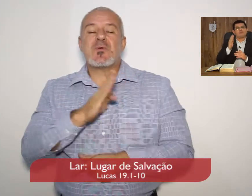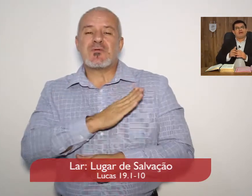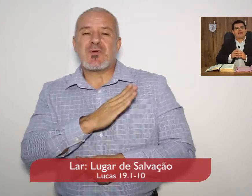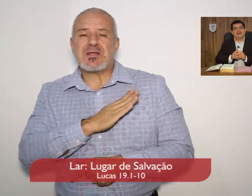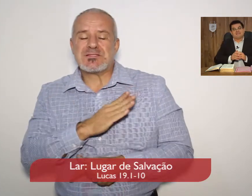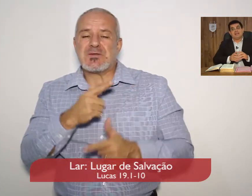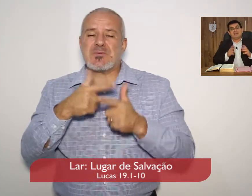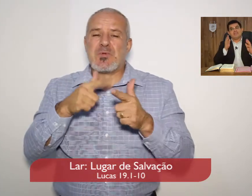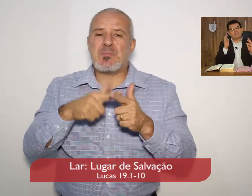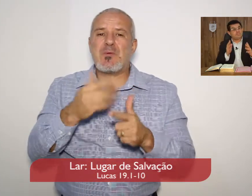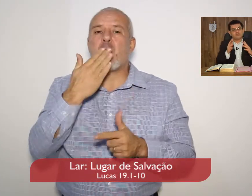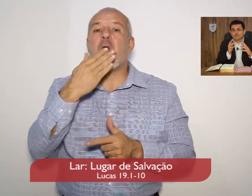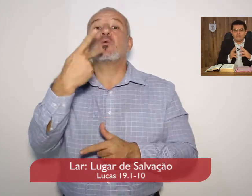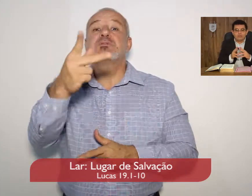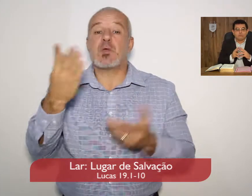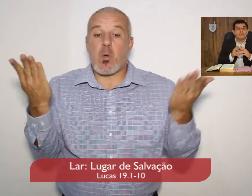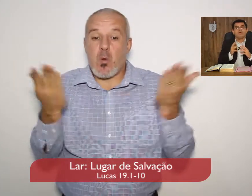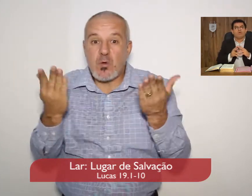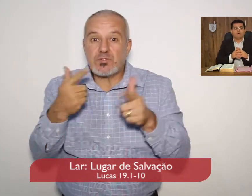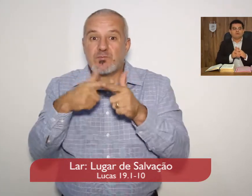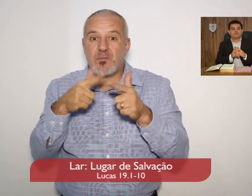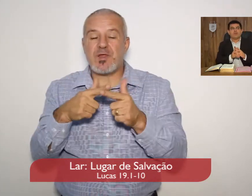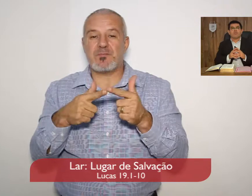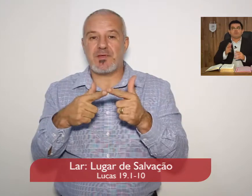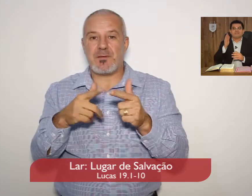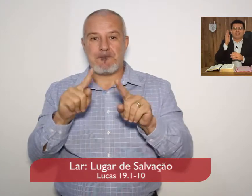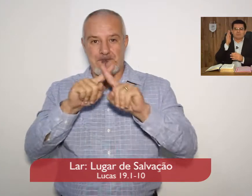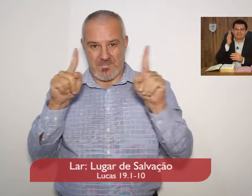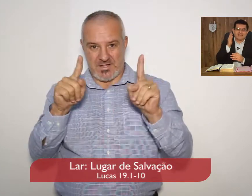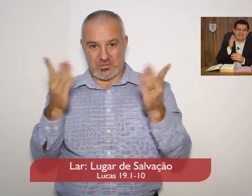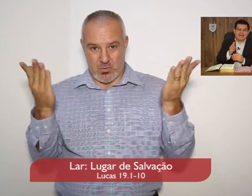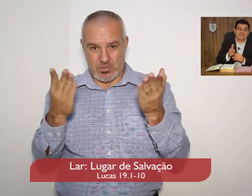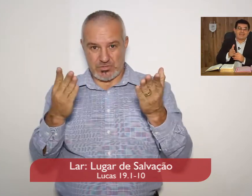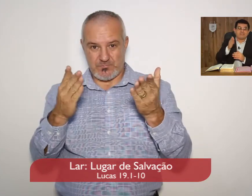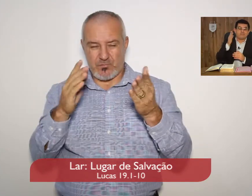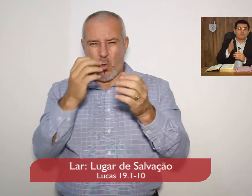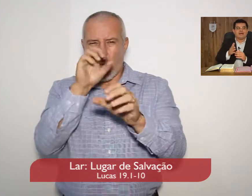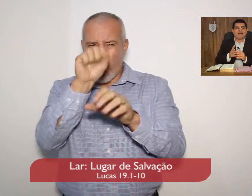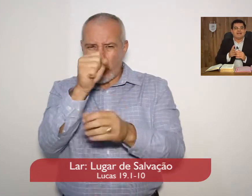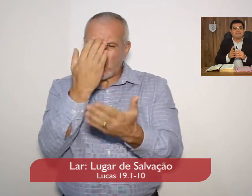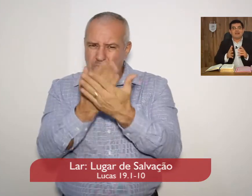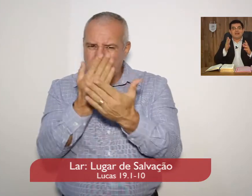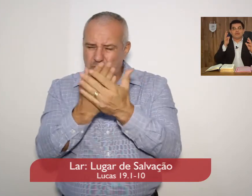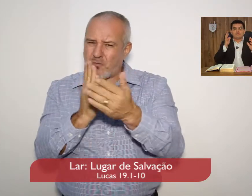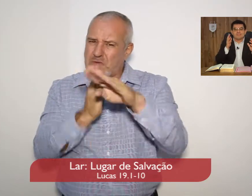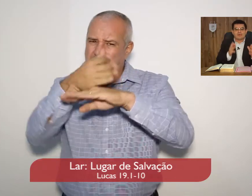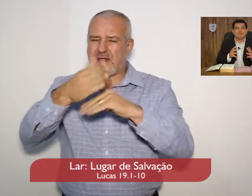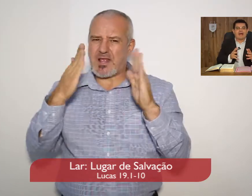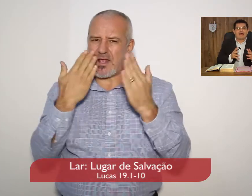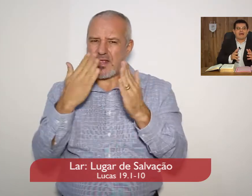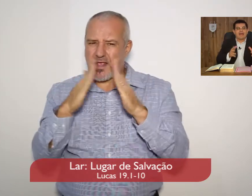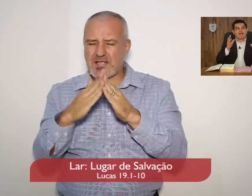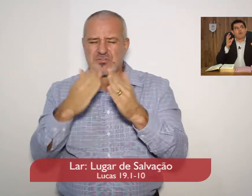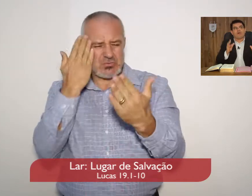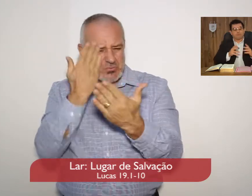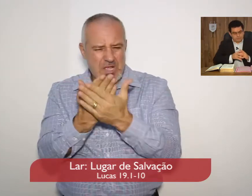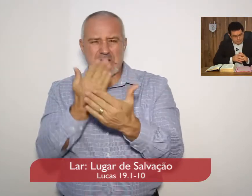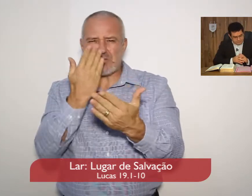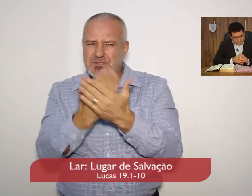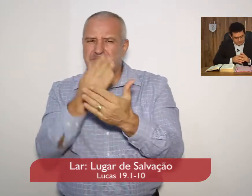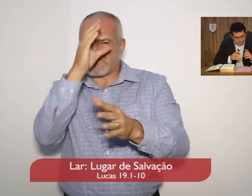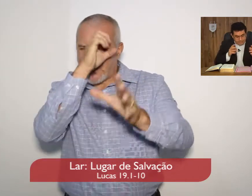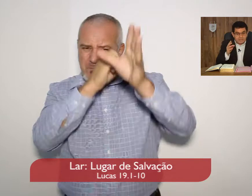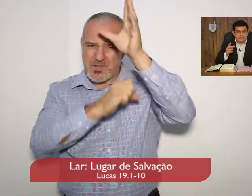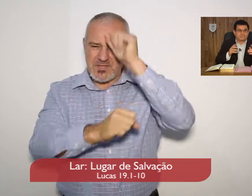declarar na sua casa, nestes 8 encontros, nós queremos declarar que a sua casa, que o seu lar é local